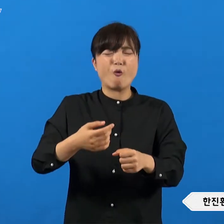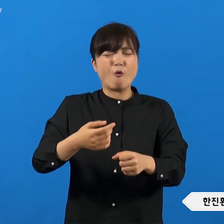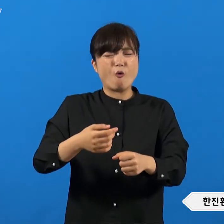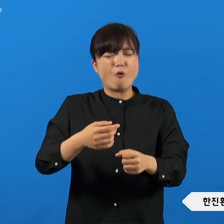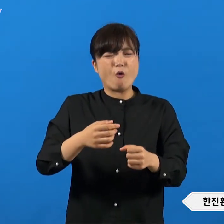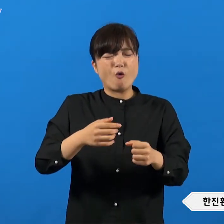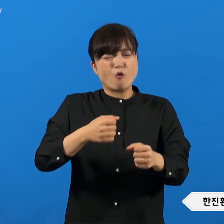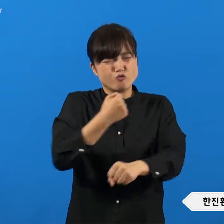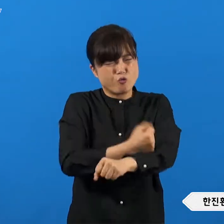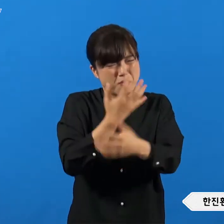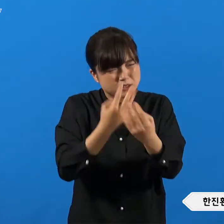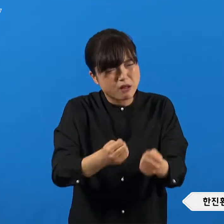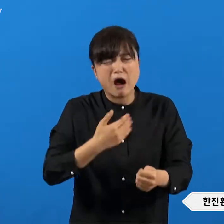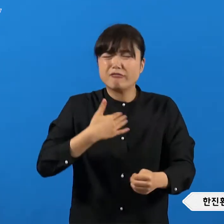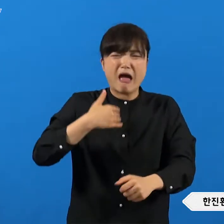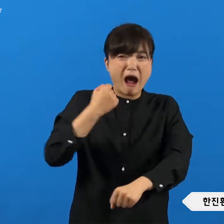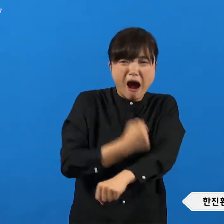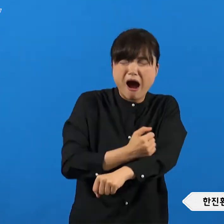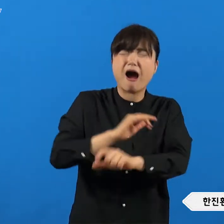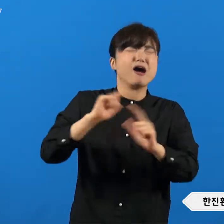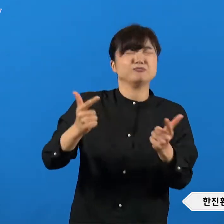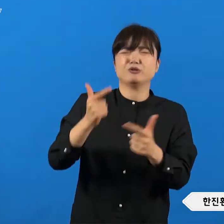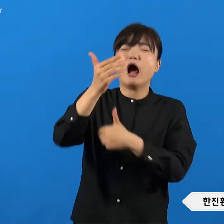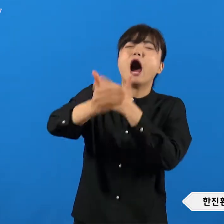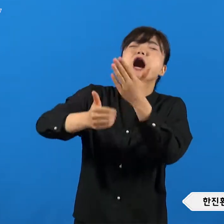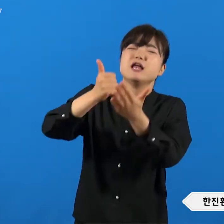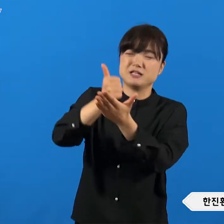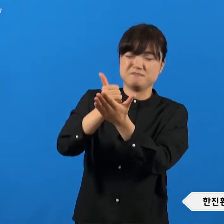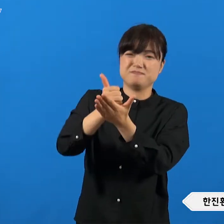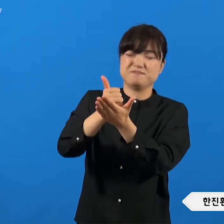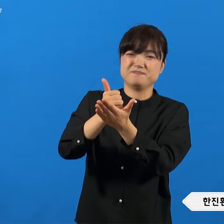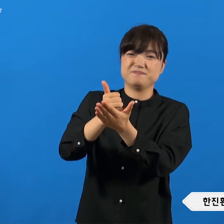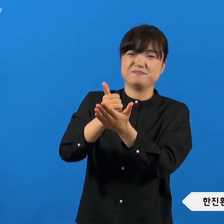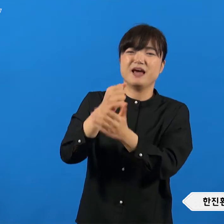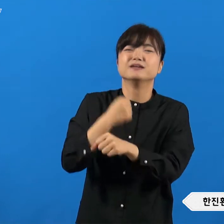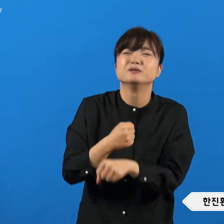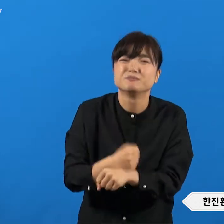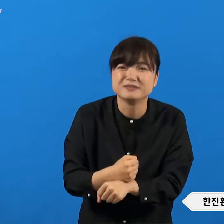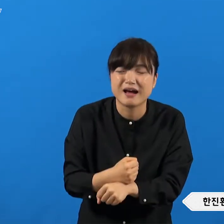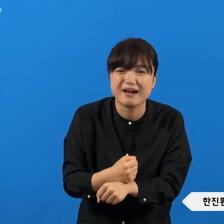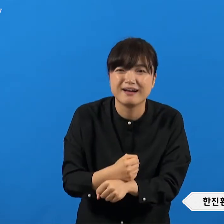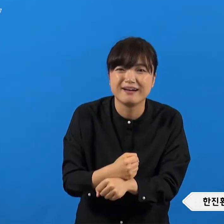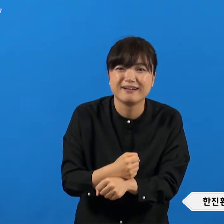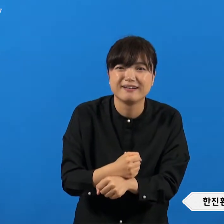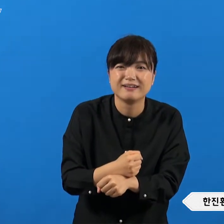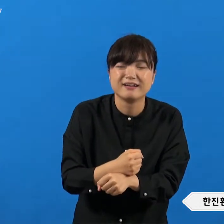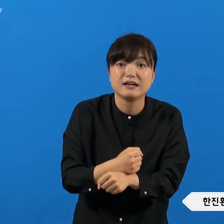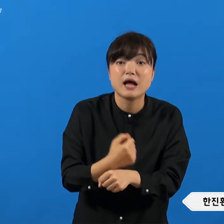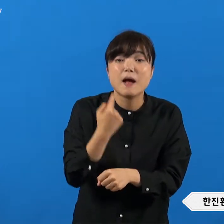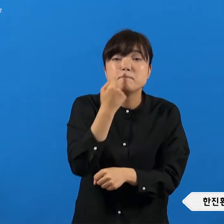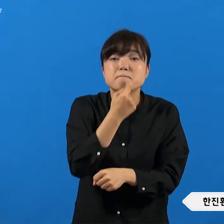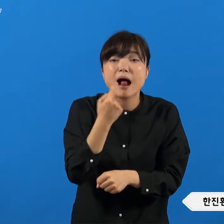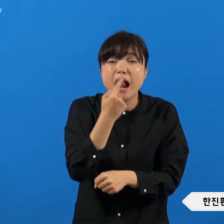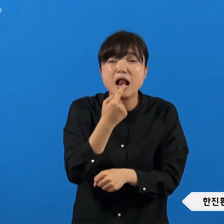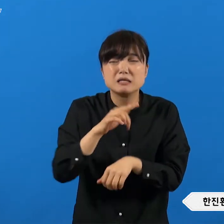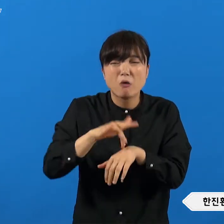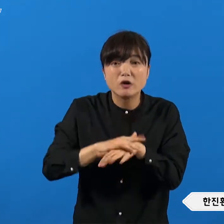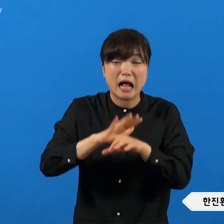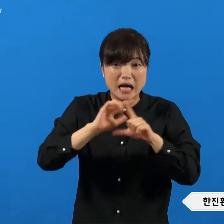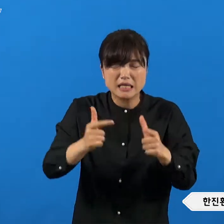하셨습니다. 아닙니다. 제가 한 게 아닙니다. 주님이 다 하셨습니다. 입에 붙은 말로가